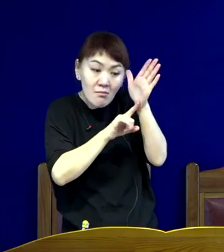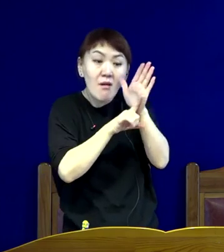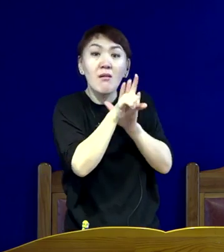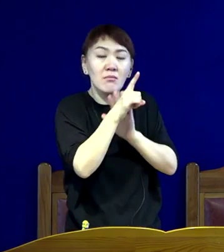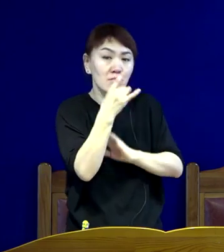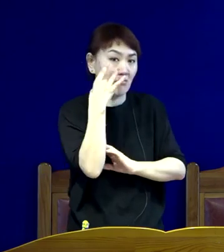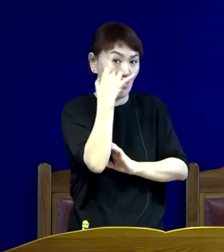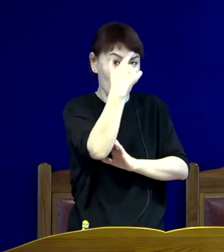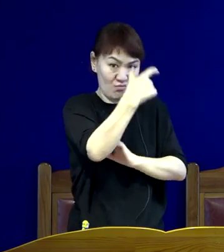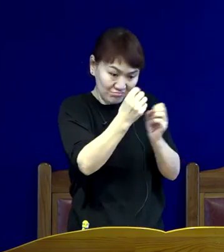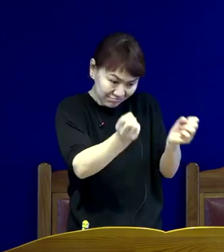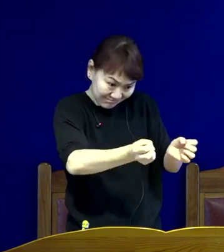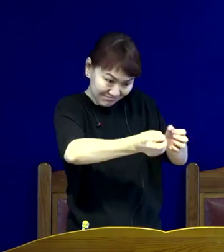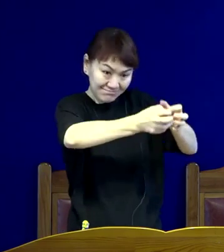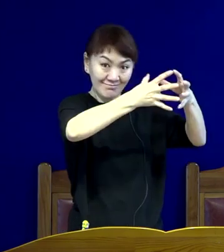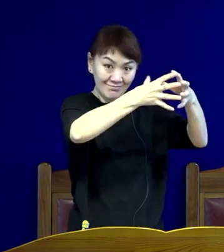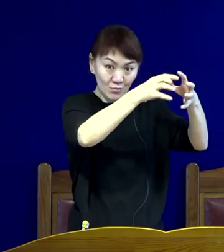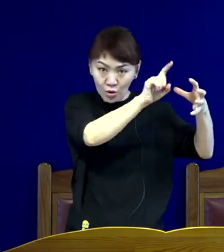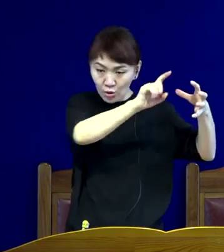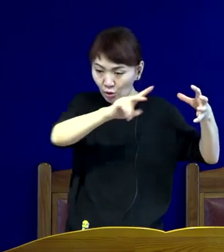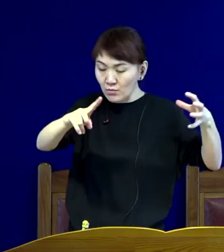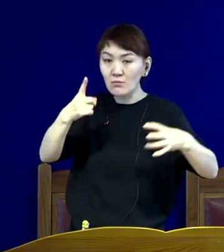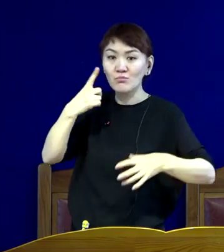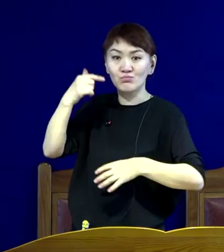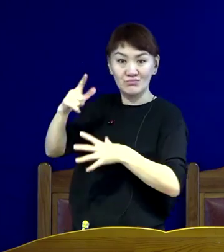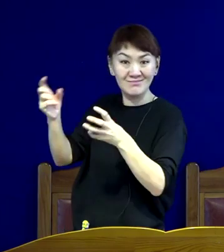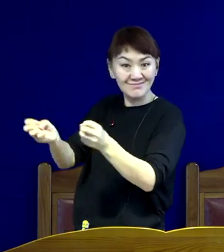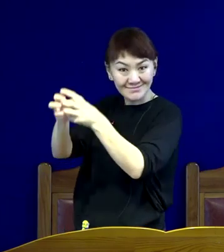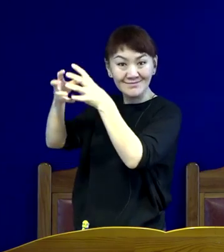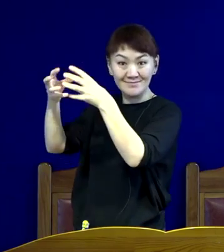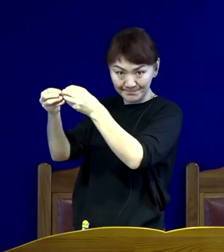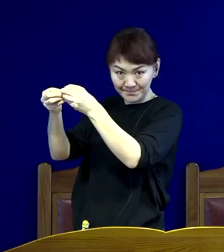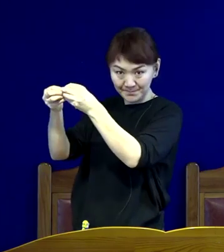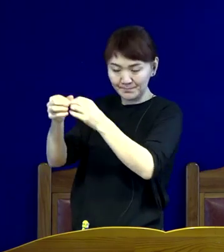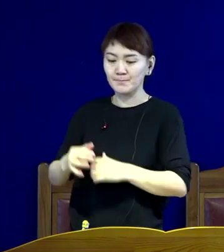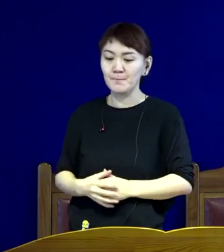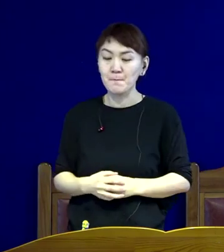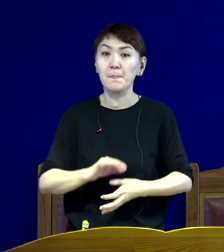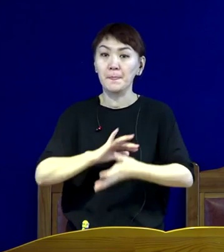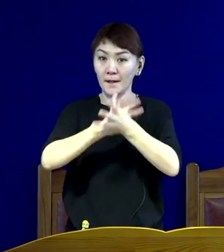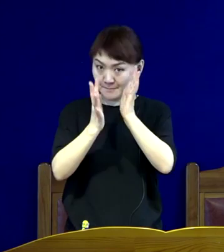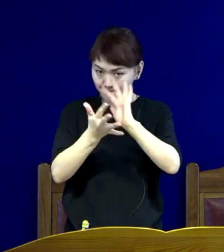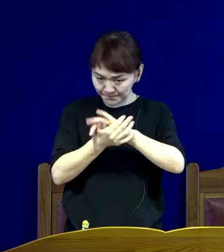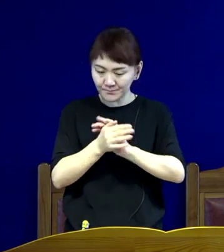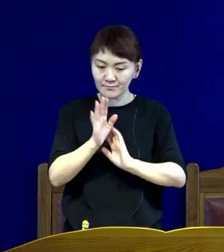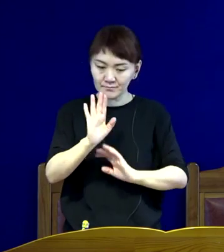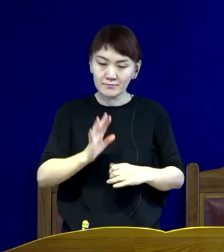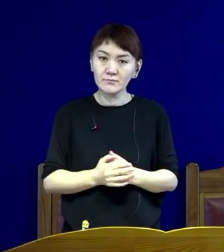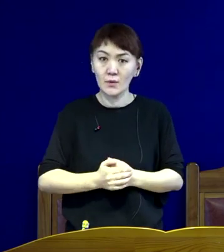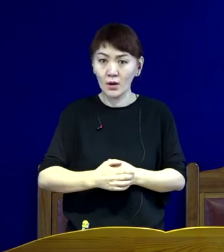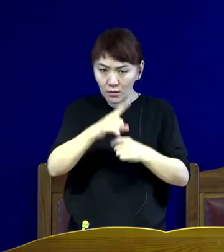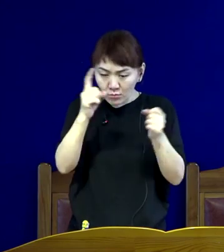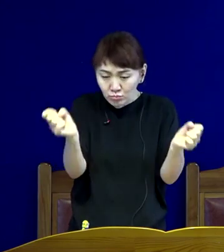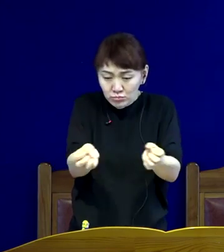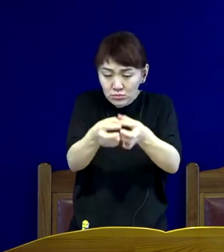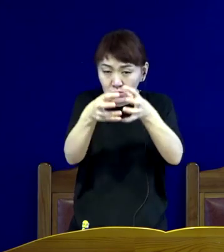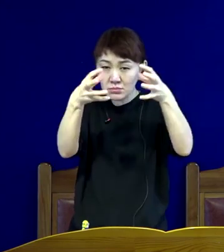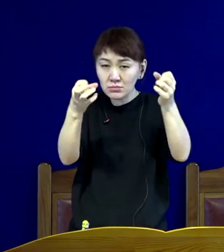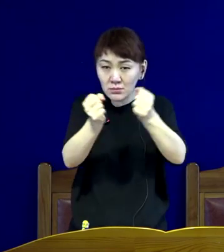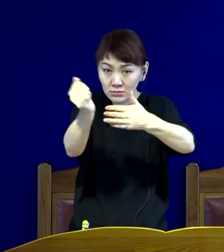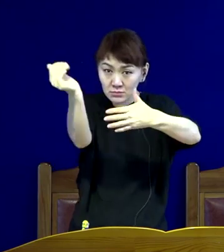만드시겠다라는요. 그런데 창조의 그 순서를 보면 가장 마지막에